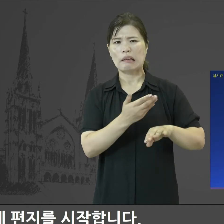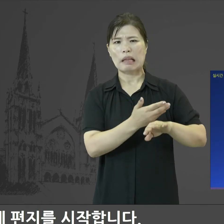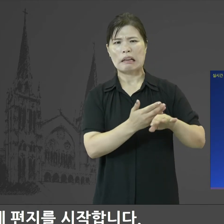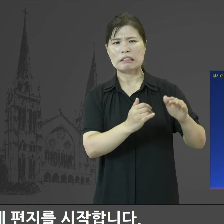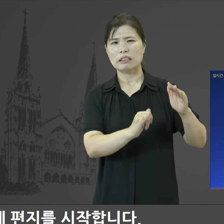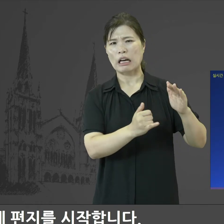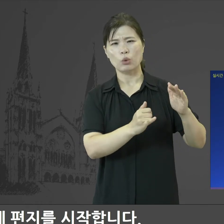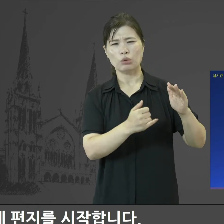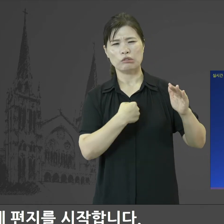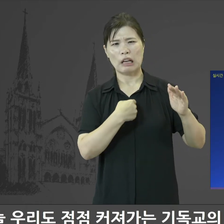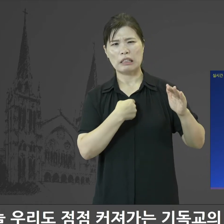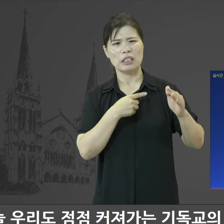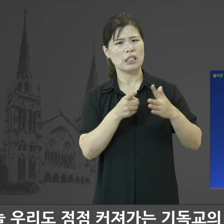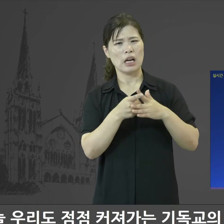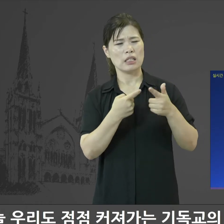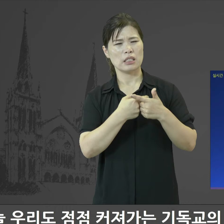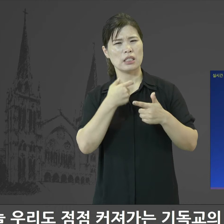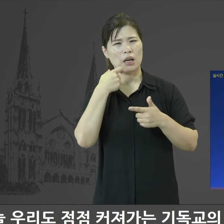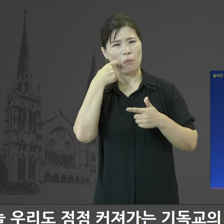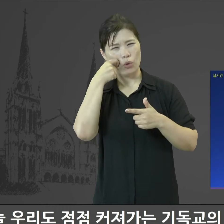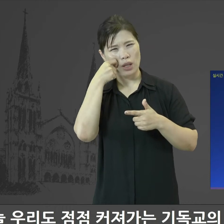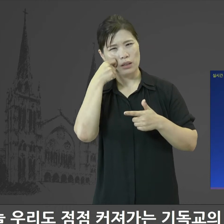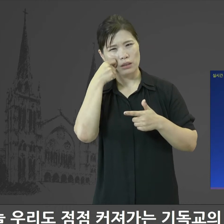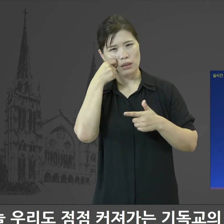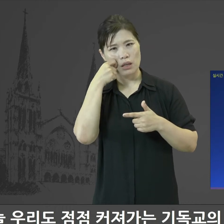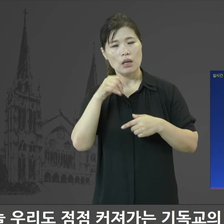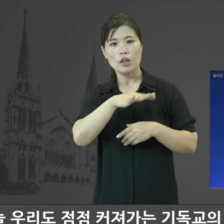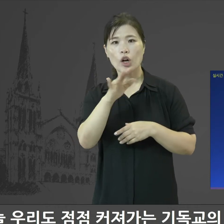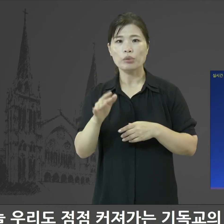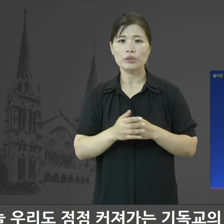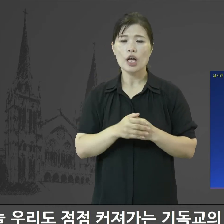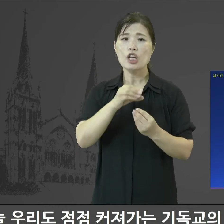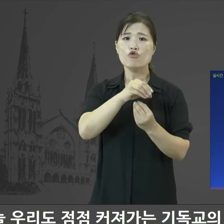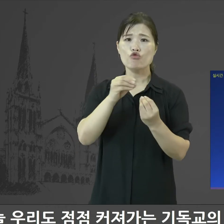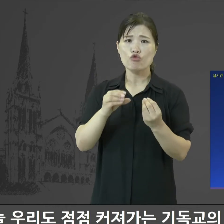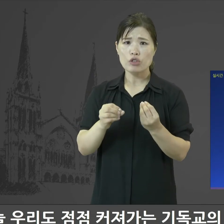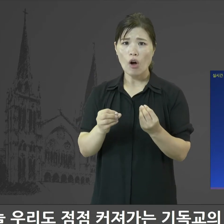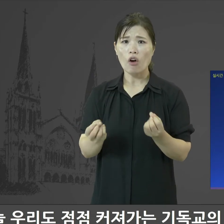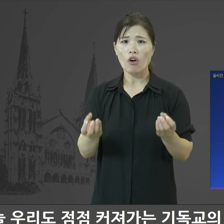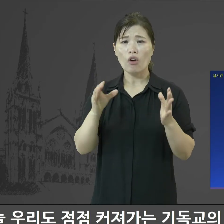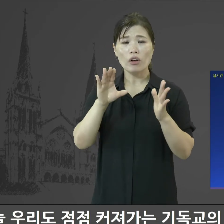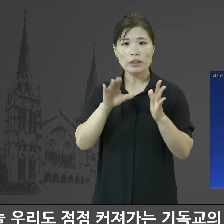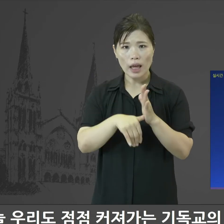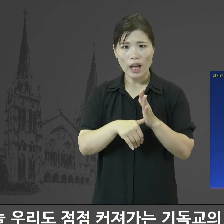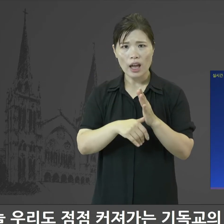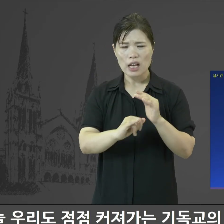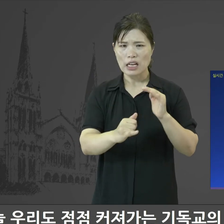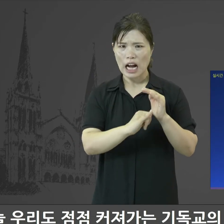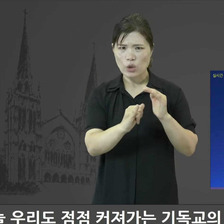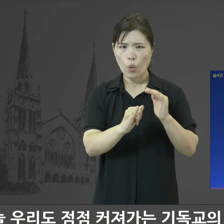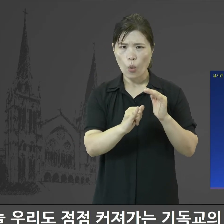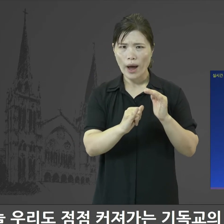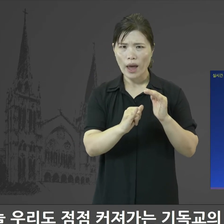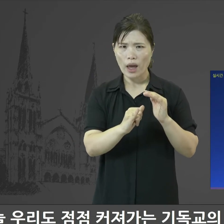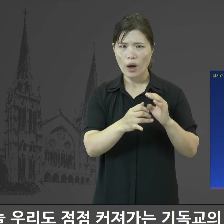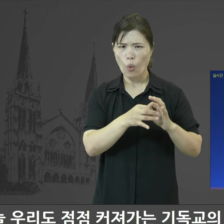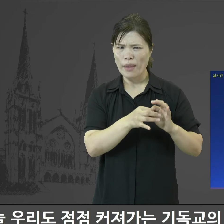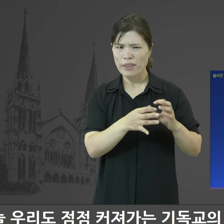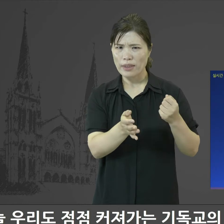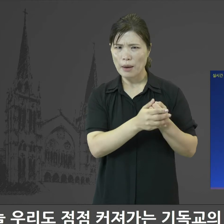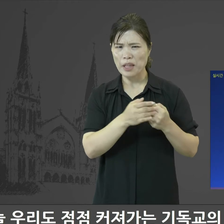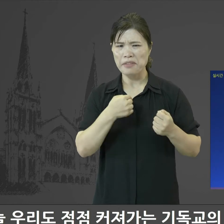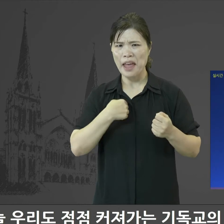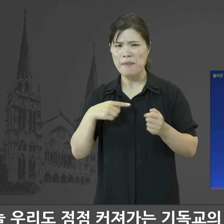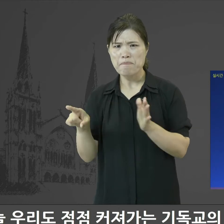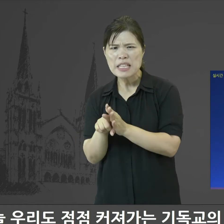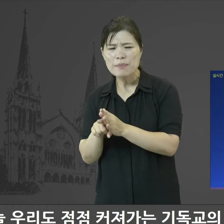이제 추석 명절이 되면 우리 중에 어떤 누군가는 가족과의 관계 때문에, 혹은 우리가 지켜내야 할 믿음 때문에,